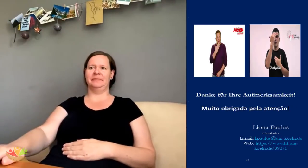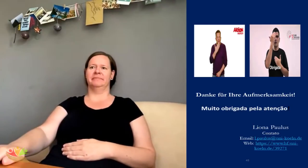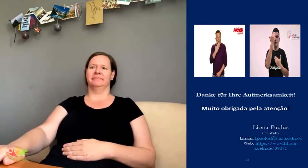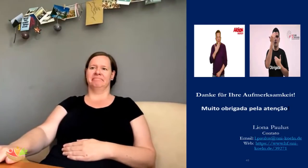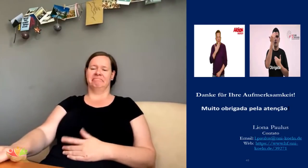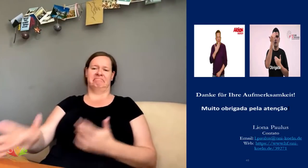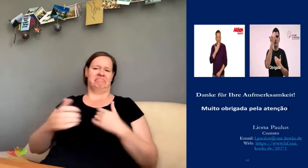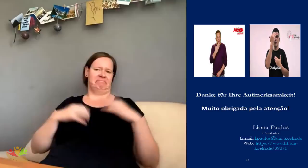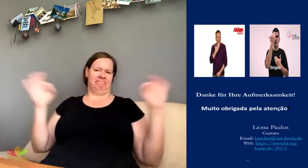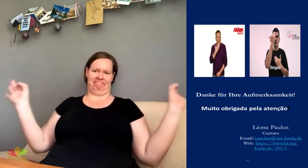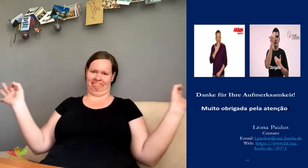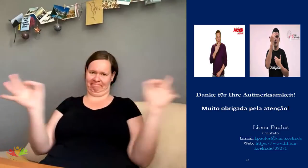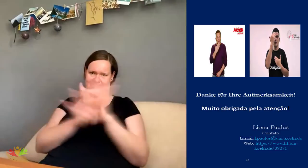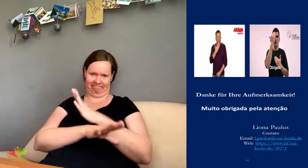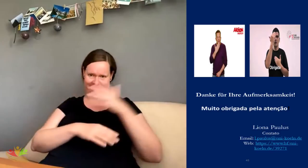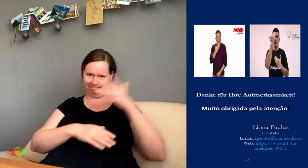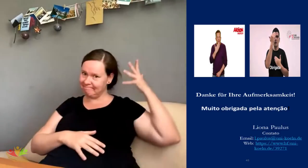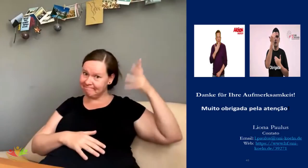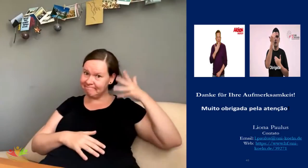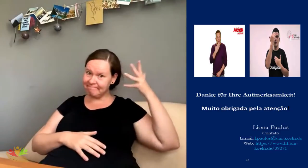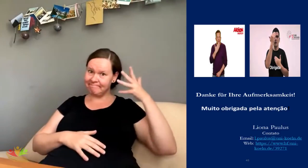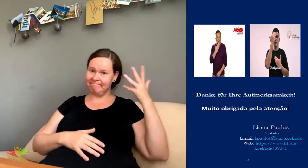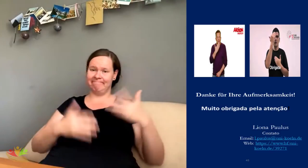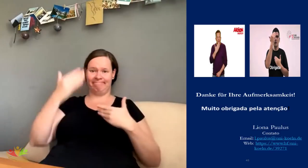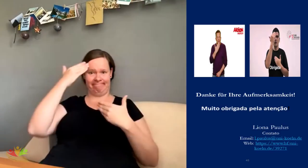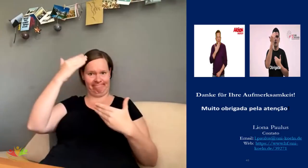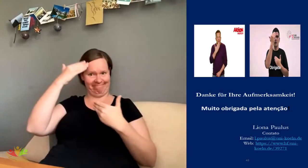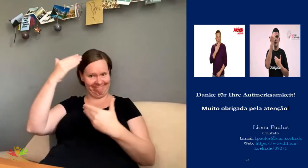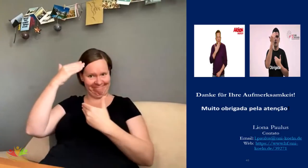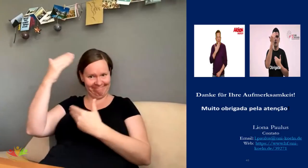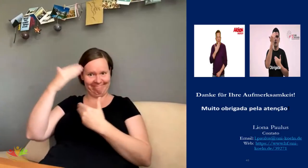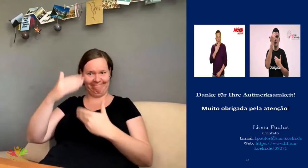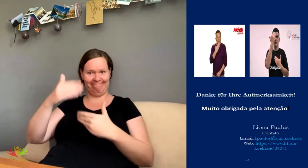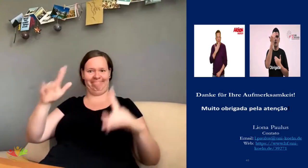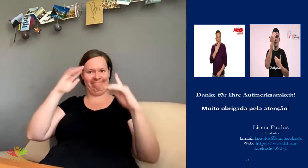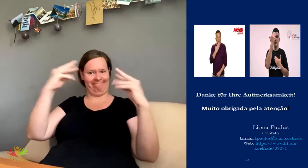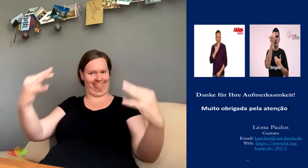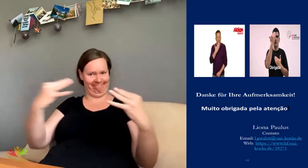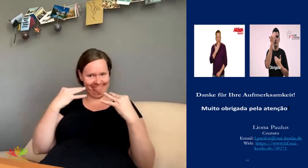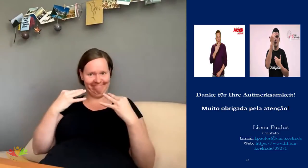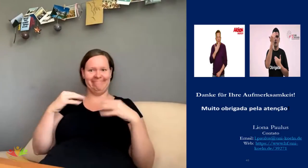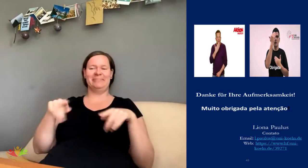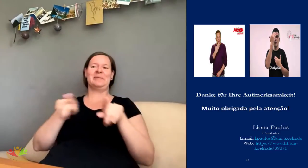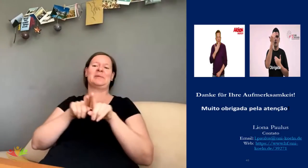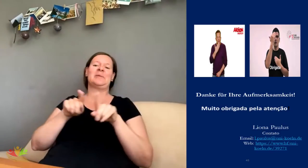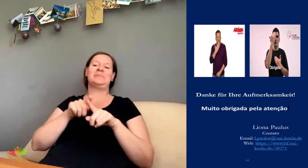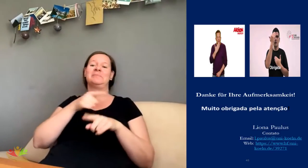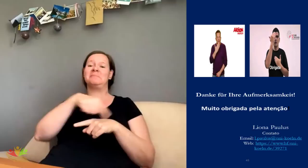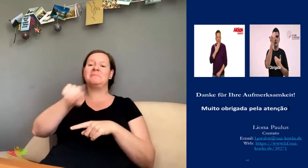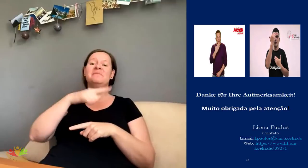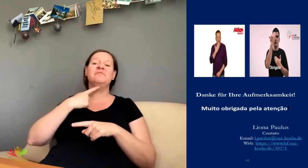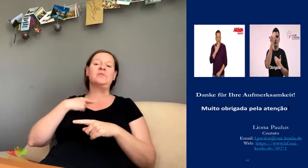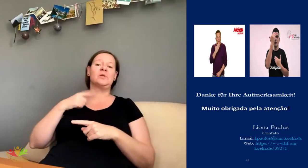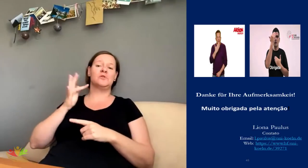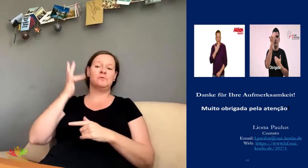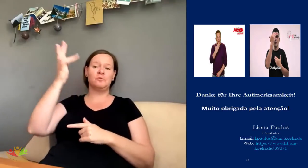Pode passar. E eu termino a minha fala agradecendo a todos pela